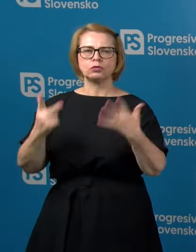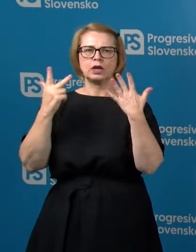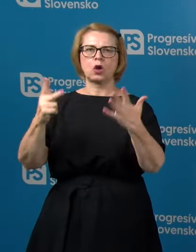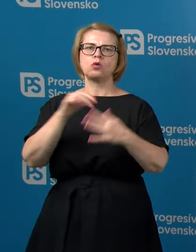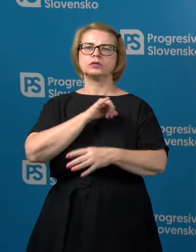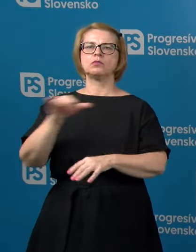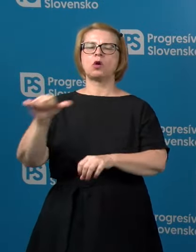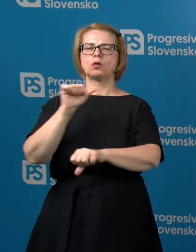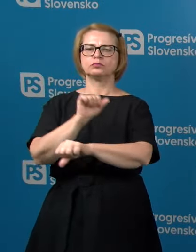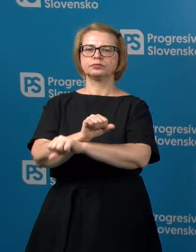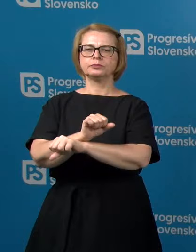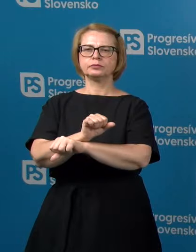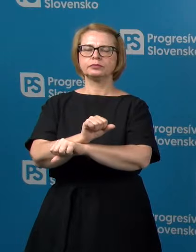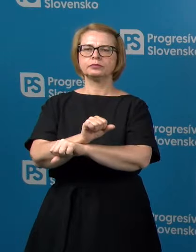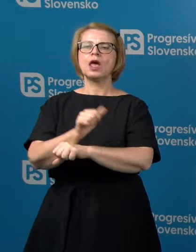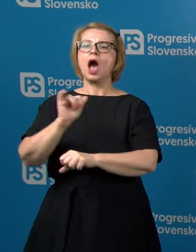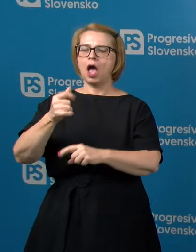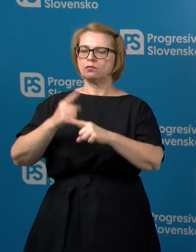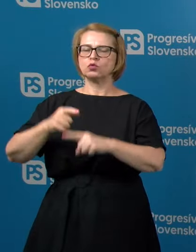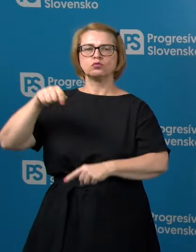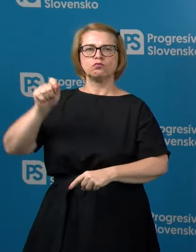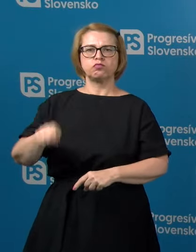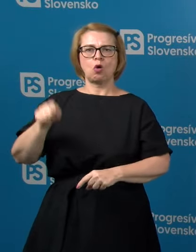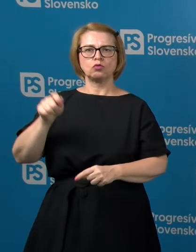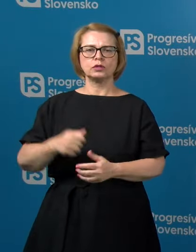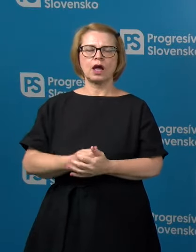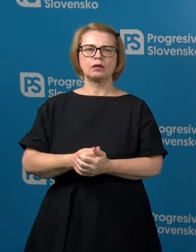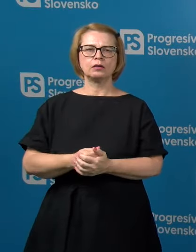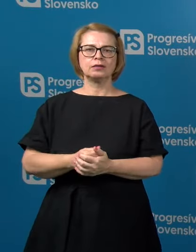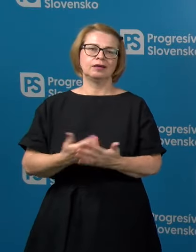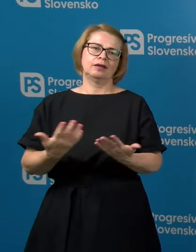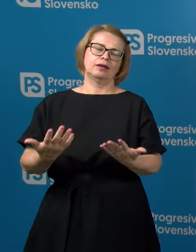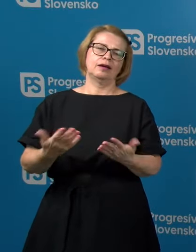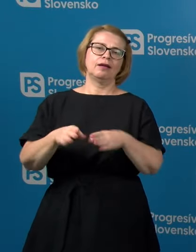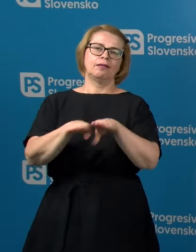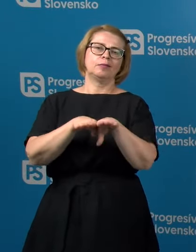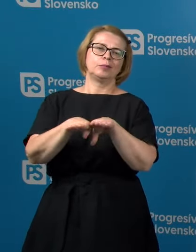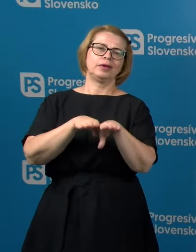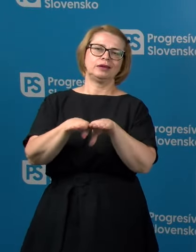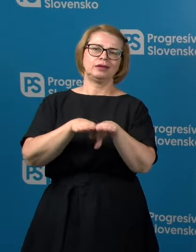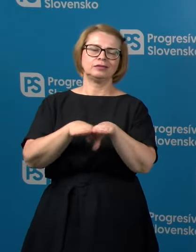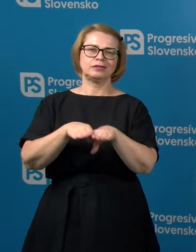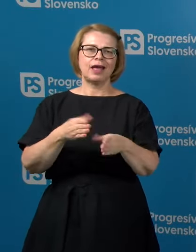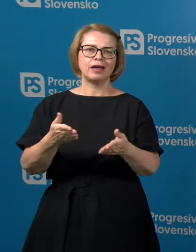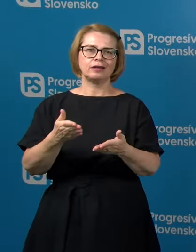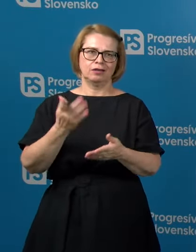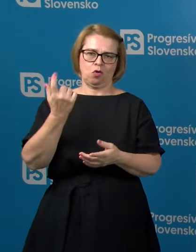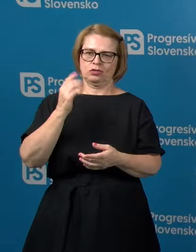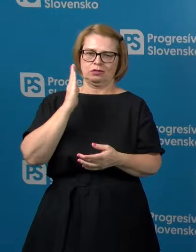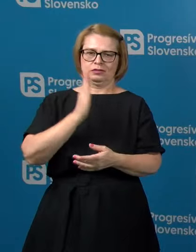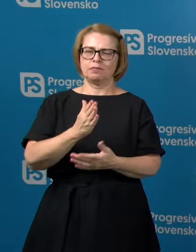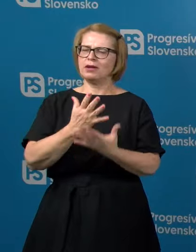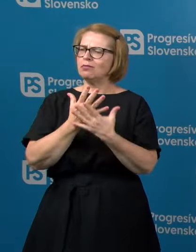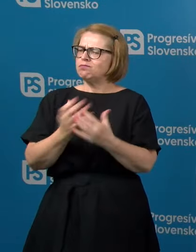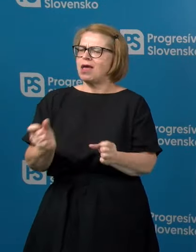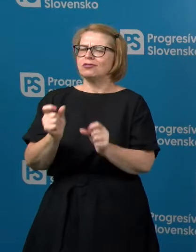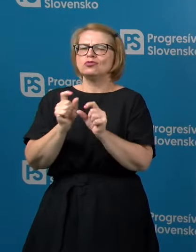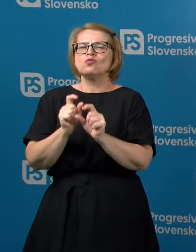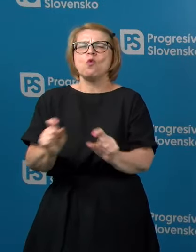rokov a odsúdený bol aj na pokutu. A minister, predstaviteľ exekutívy, opäť bez akéhokoľvek